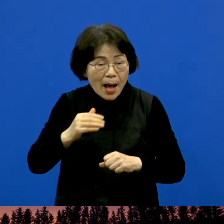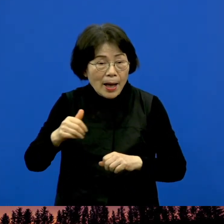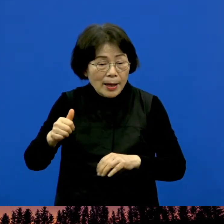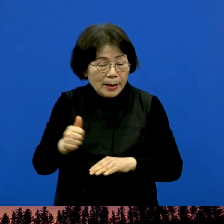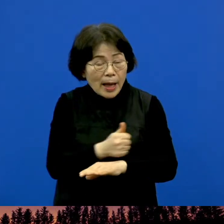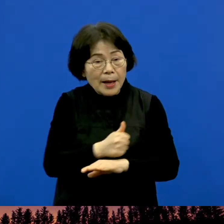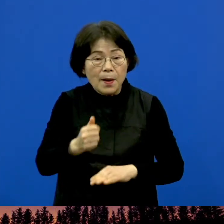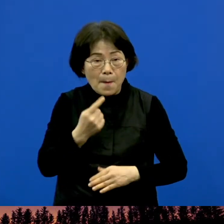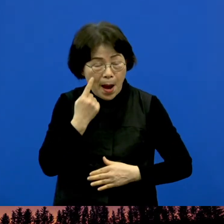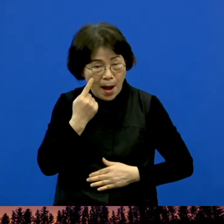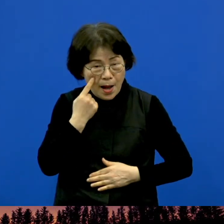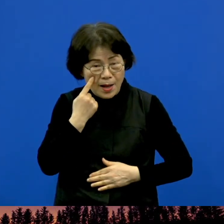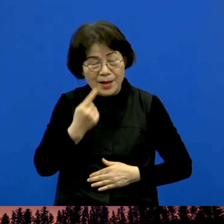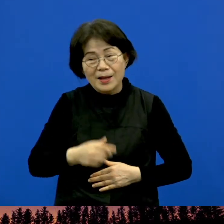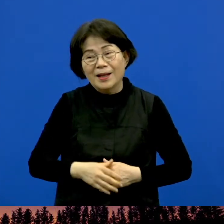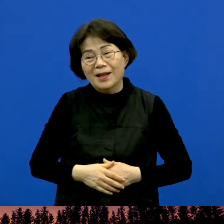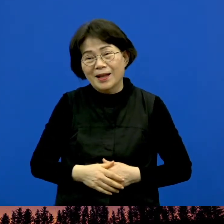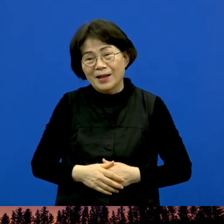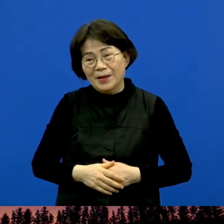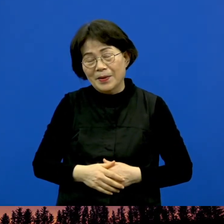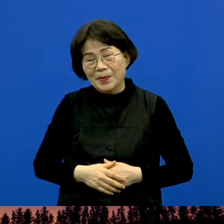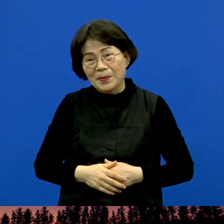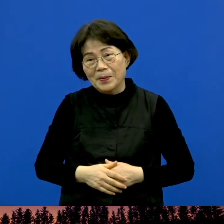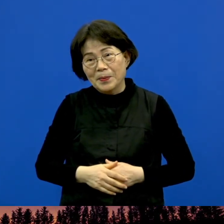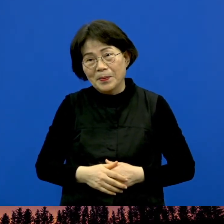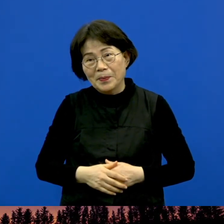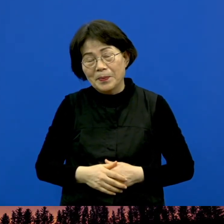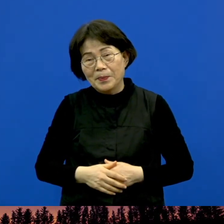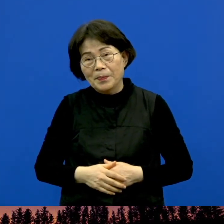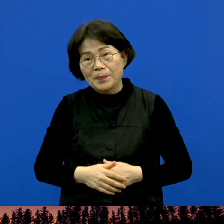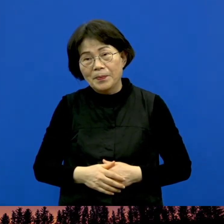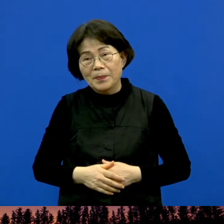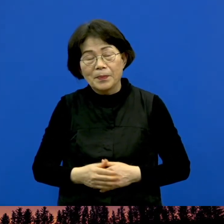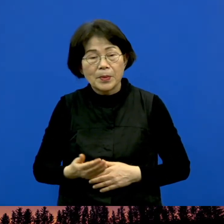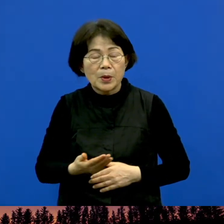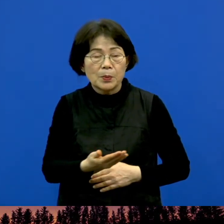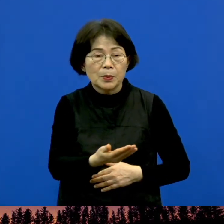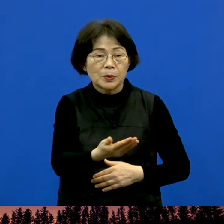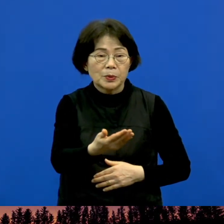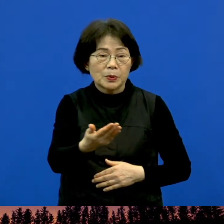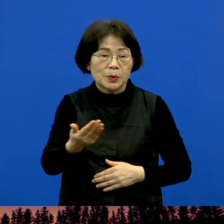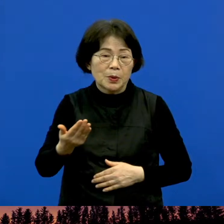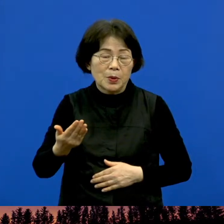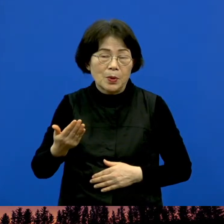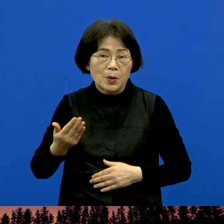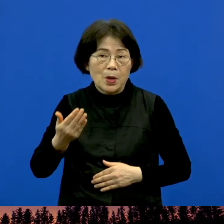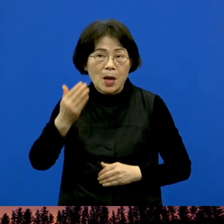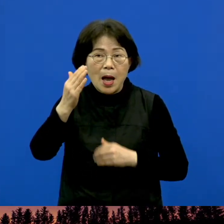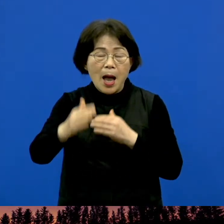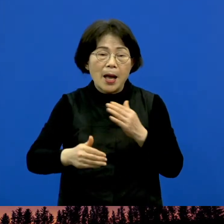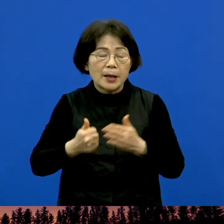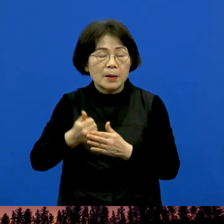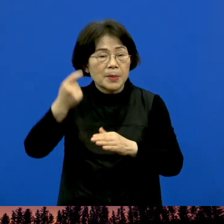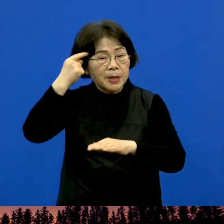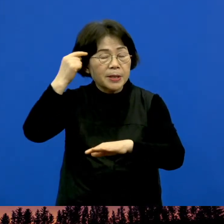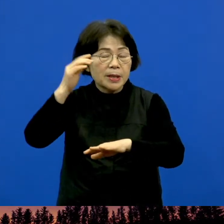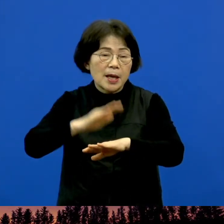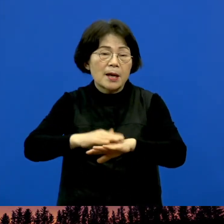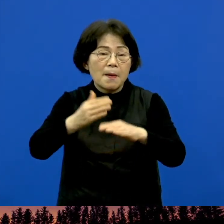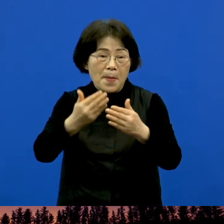여러분 우리는 하나님의 지혜를 가진